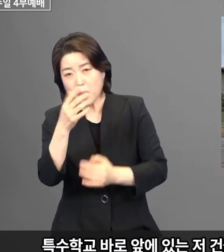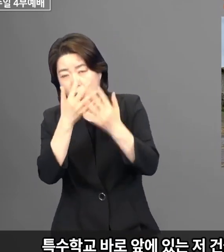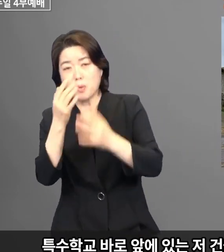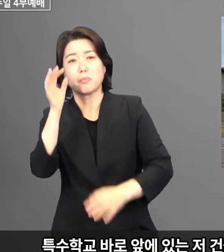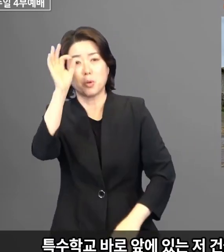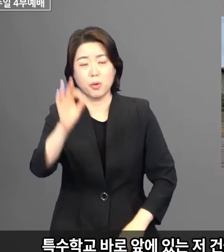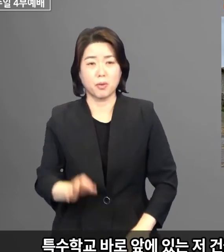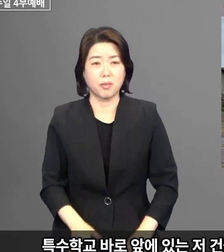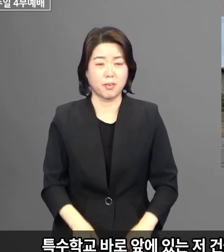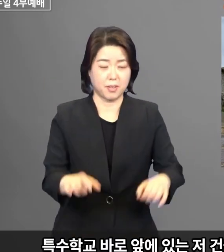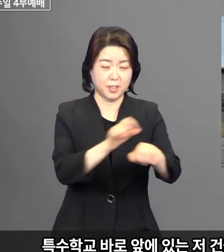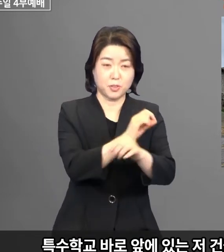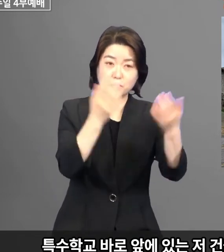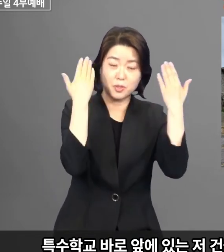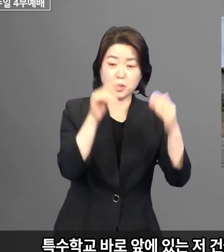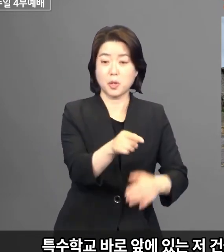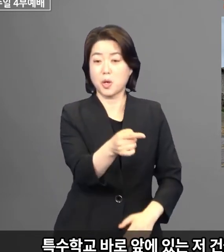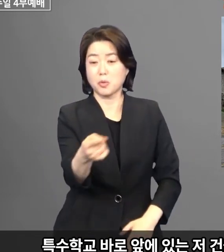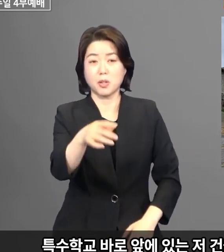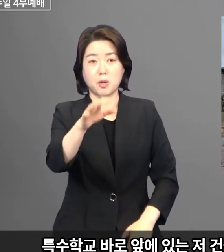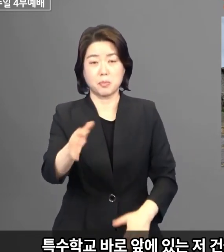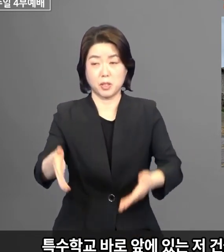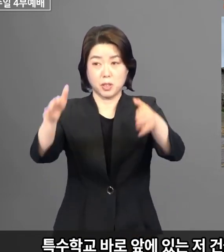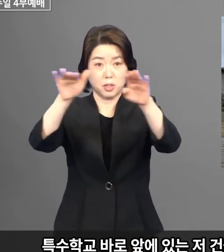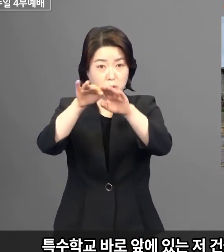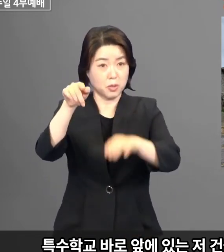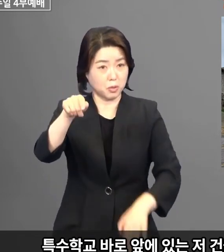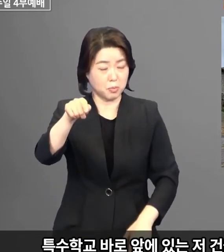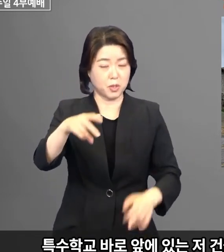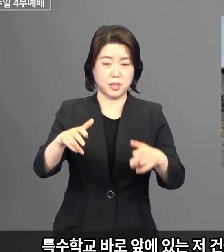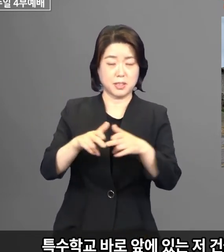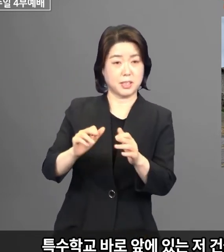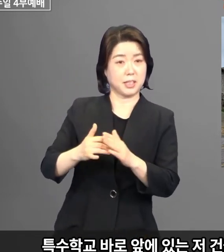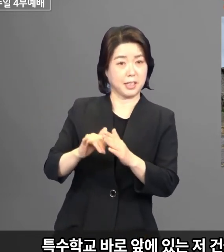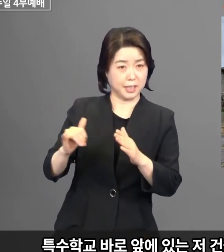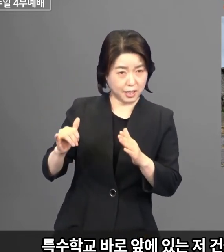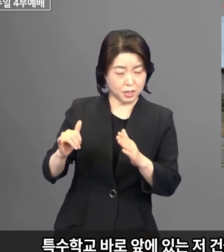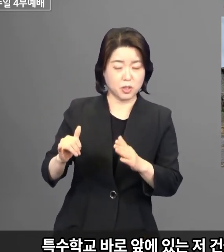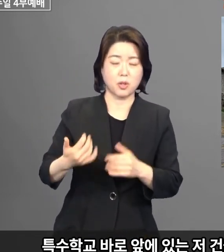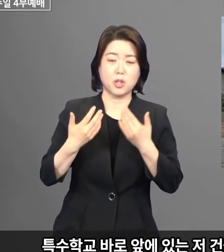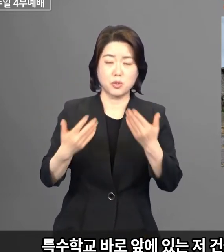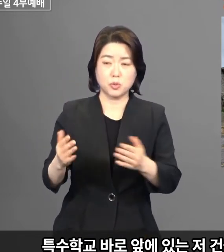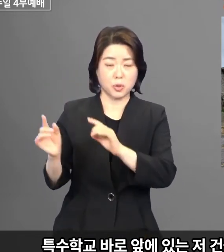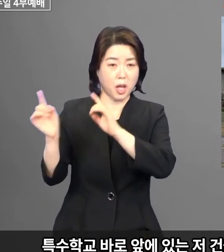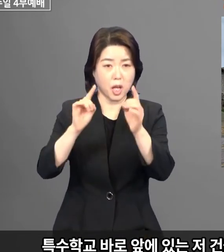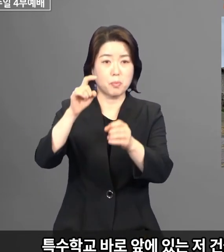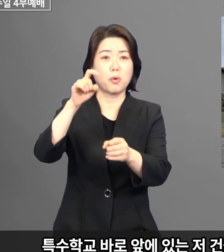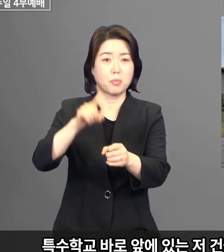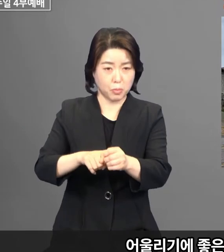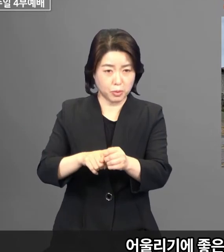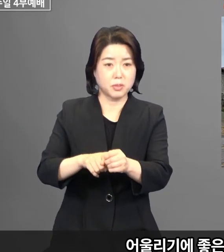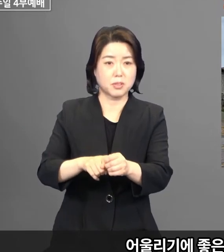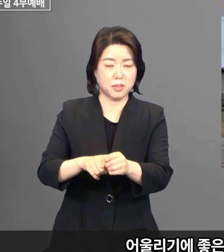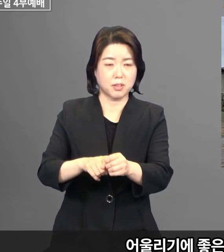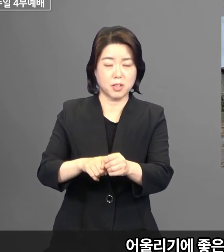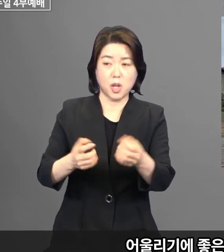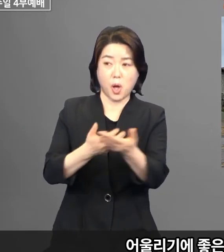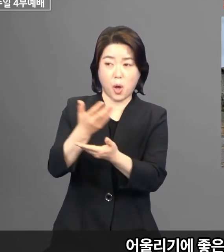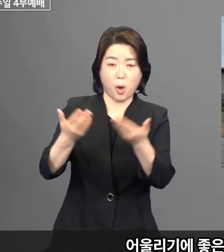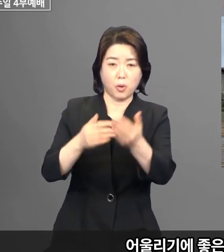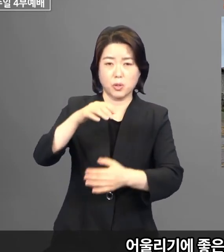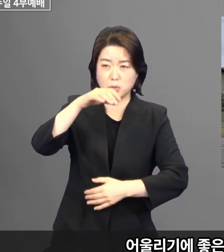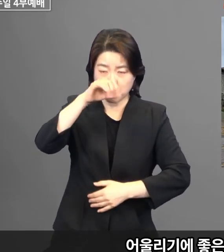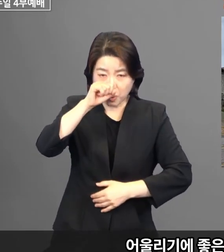바로 앞에 있는 저 건물이 장애 가정과 쉬고 회복하고